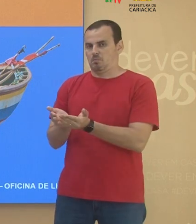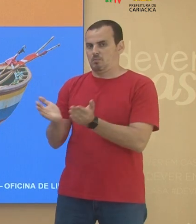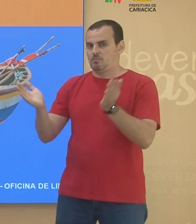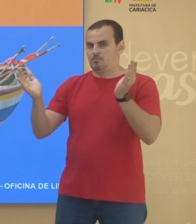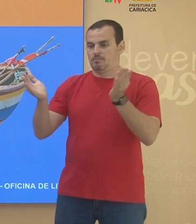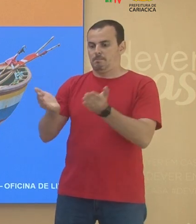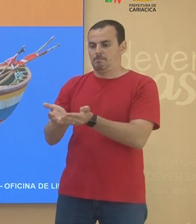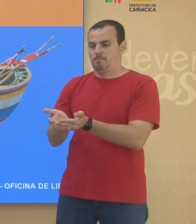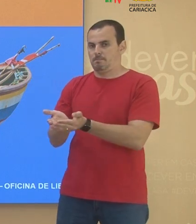Barco.